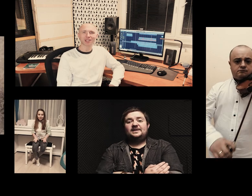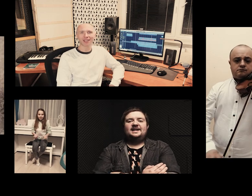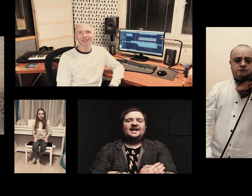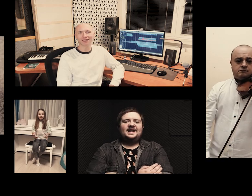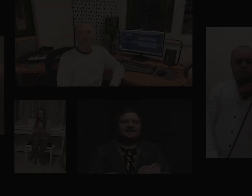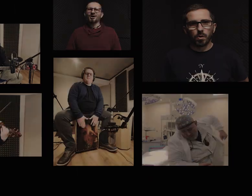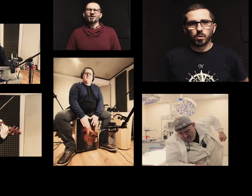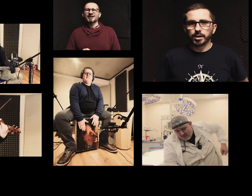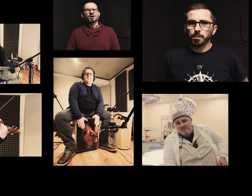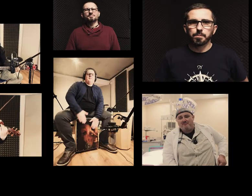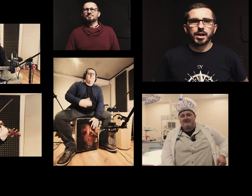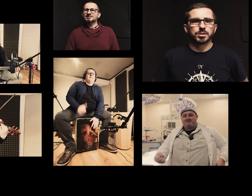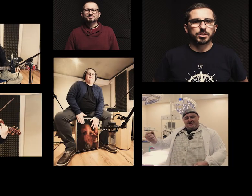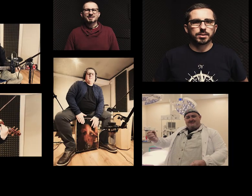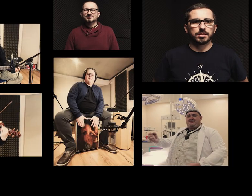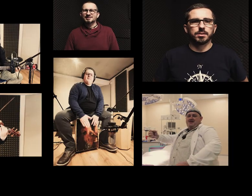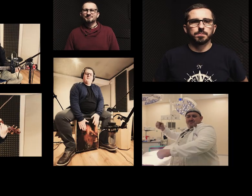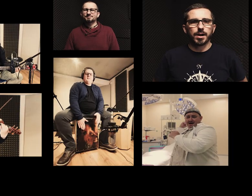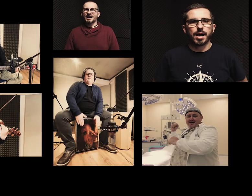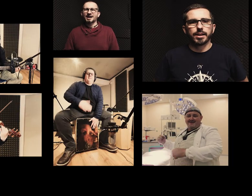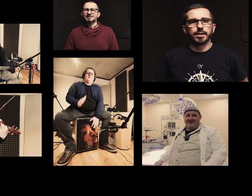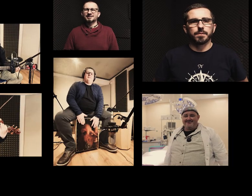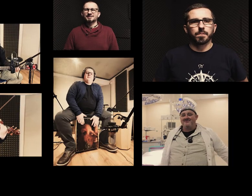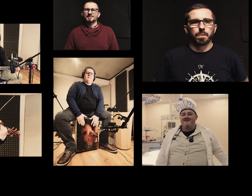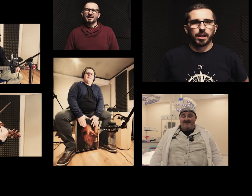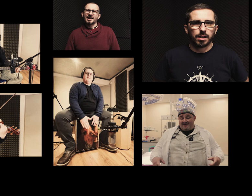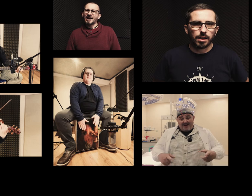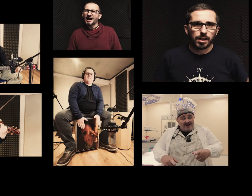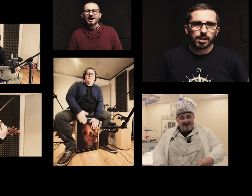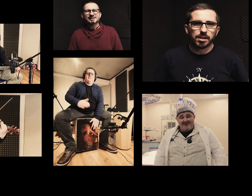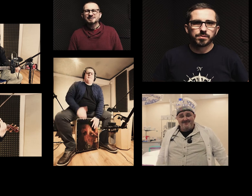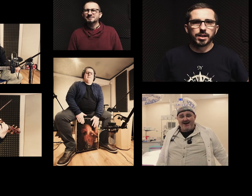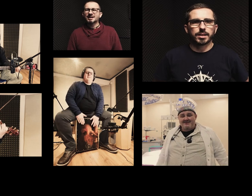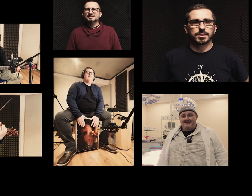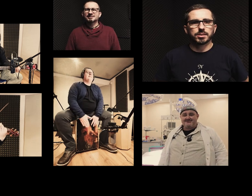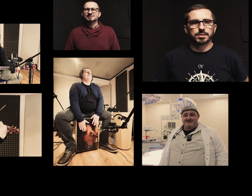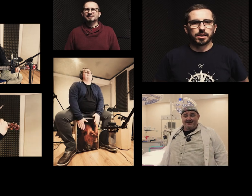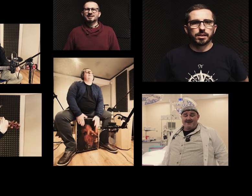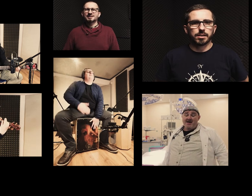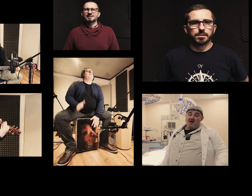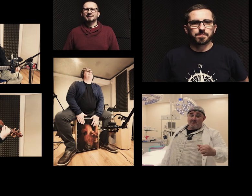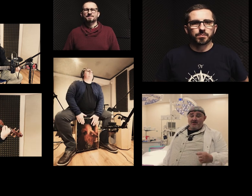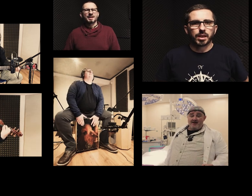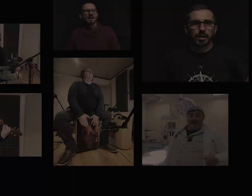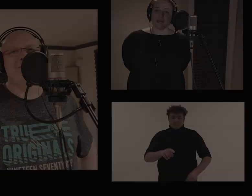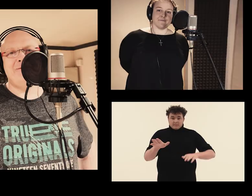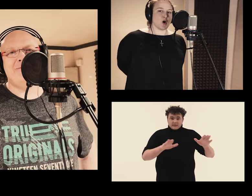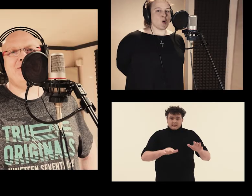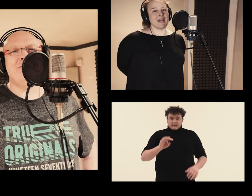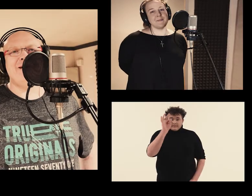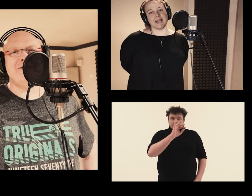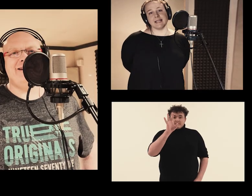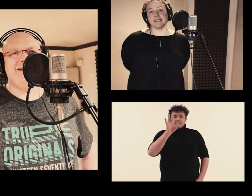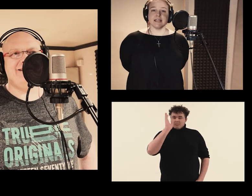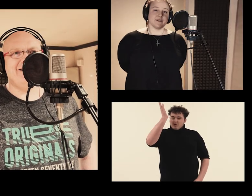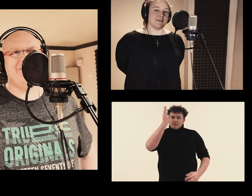Few days, mogę kopać przez dni parę. Ale wracać chcę. Before